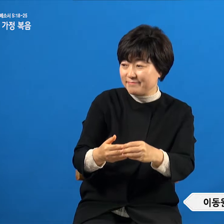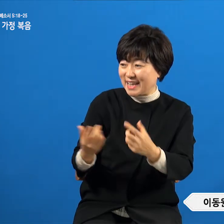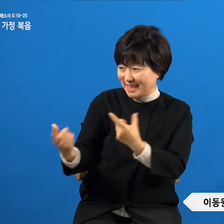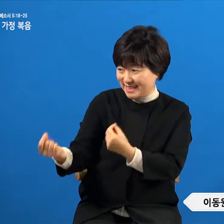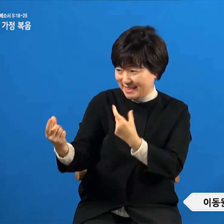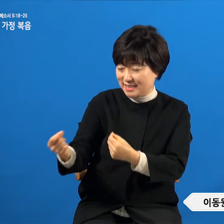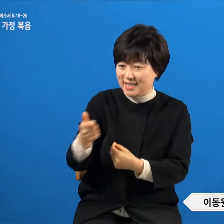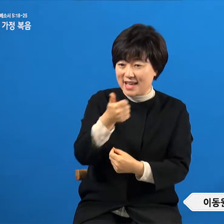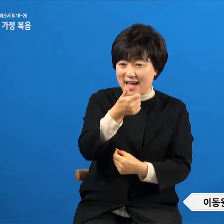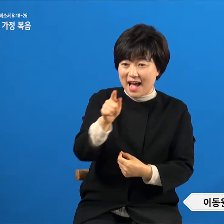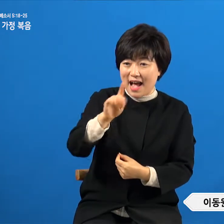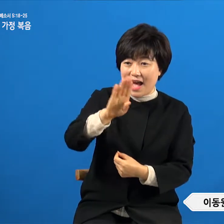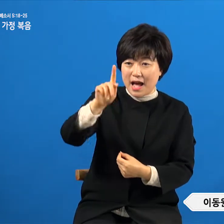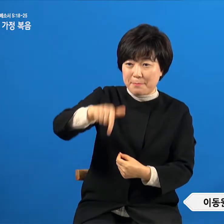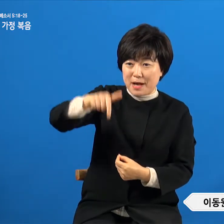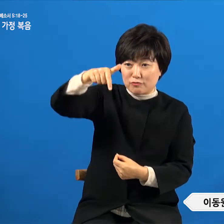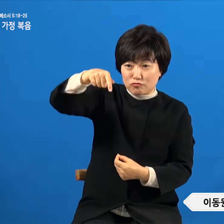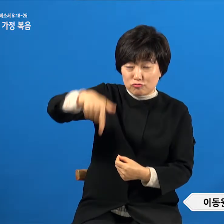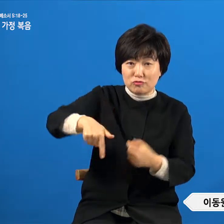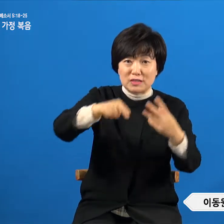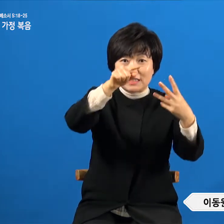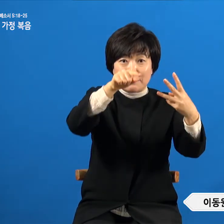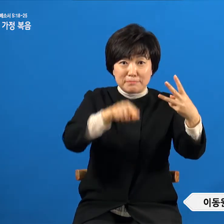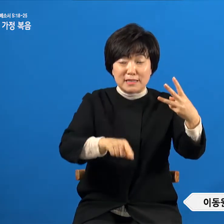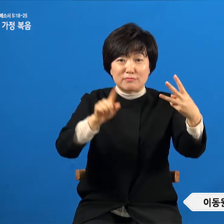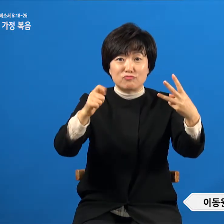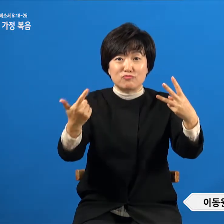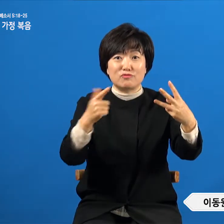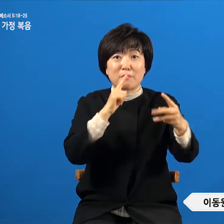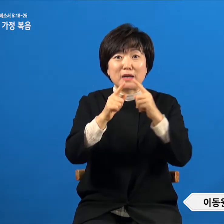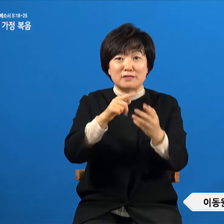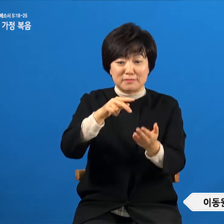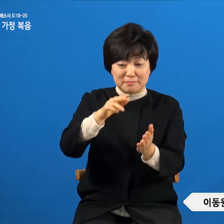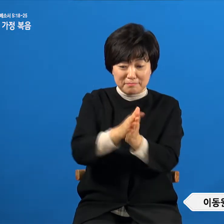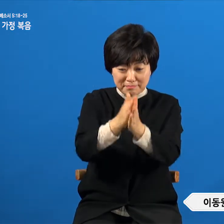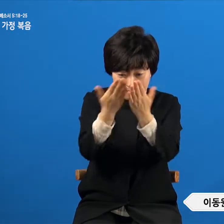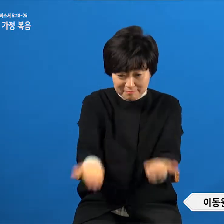같이 하박국 3장 17절을 펴겠습니다. 그래요.